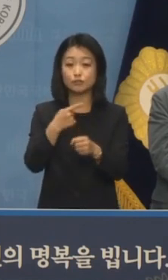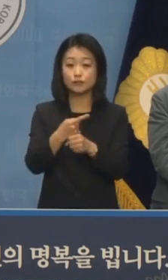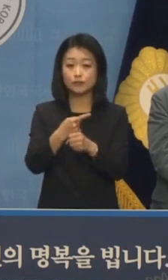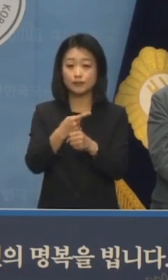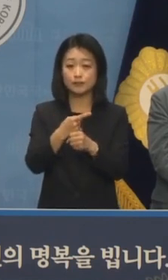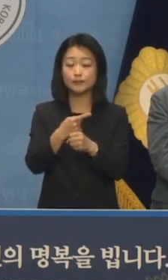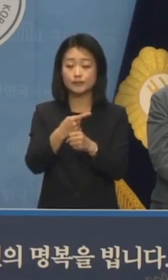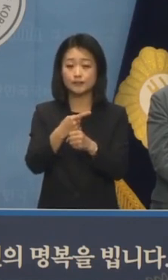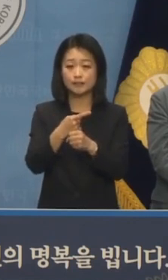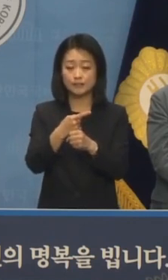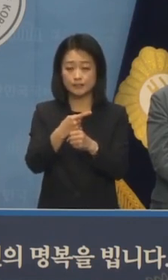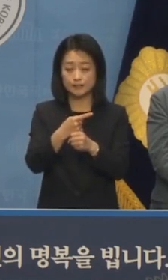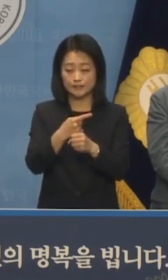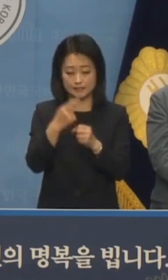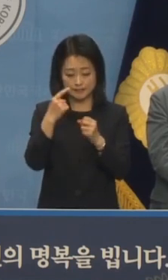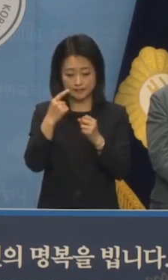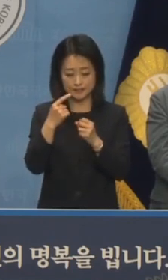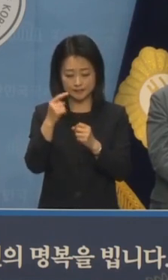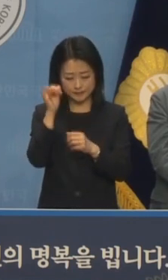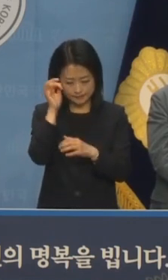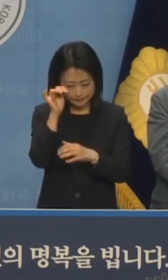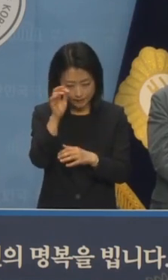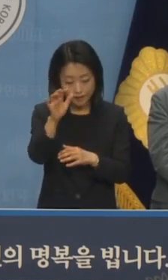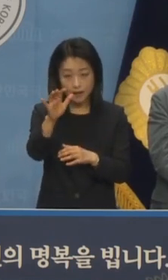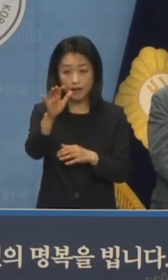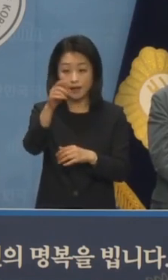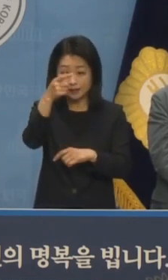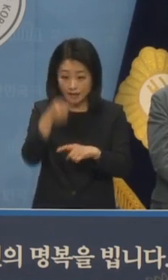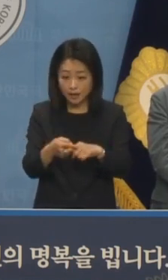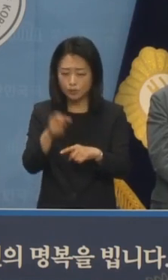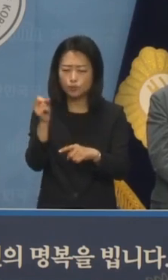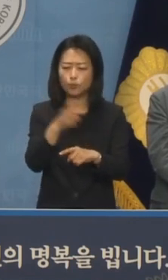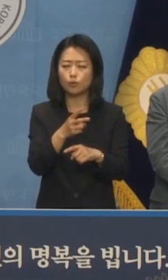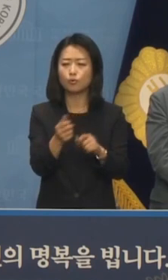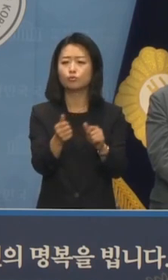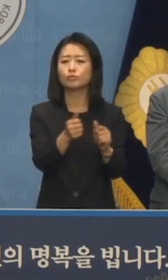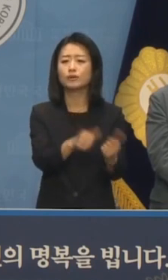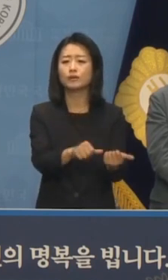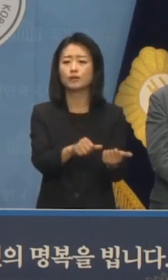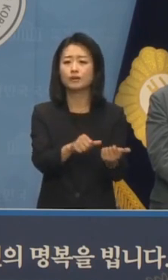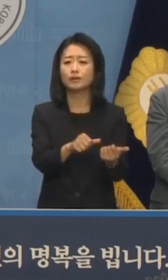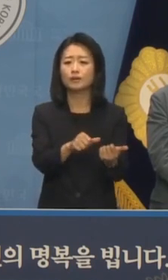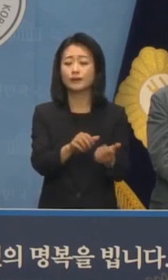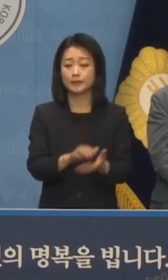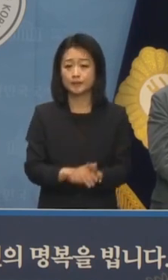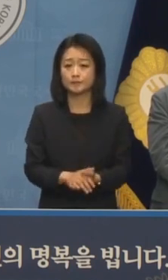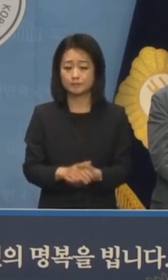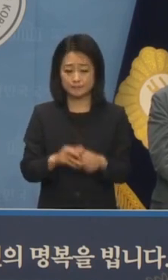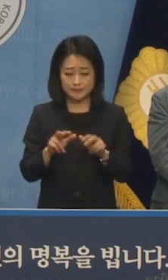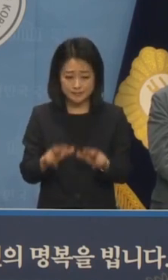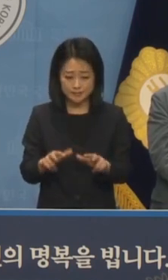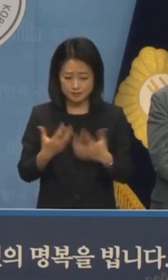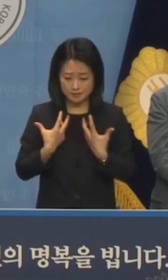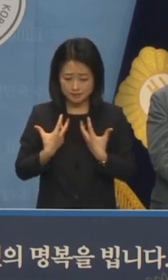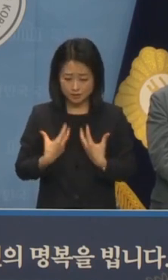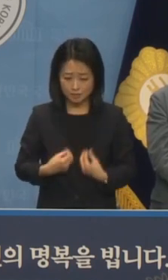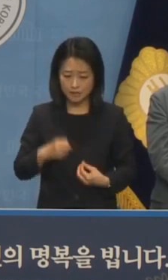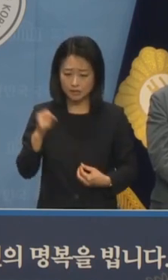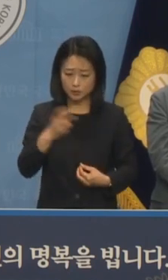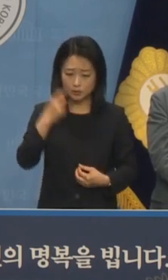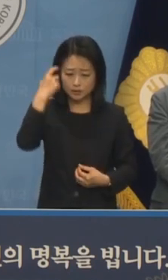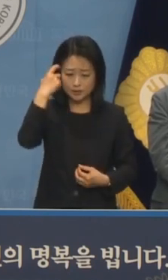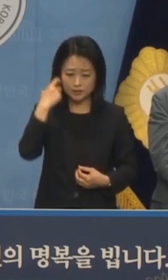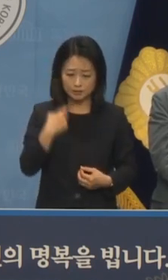발생했습니다. 지난 1년 인천의 희생자들이 느꼈던 절망감을 1년이 지난 지금 똑같이